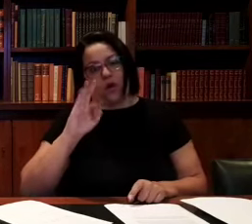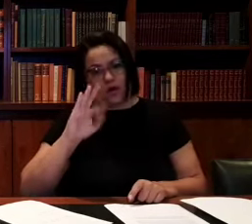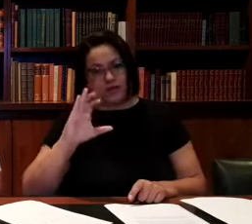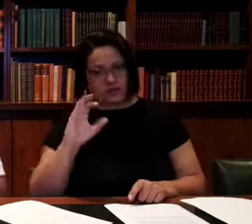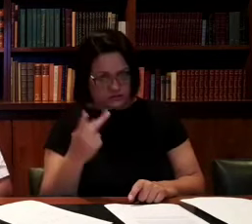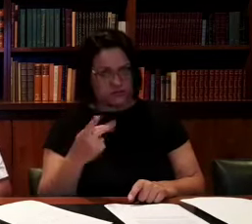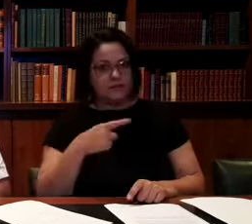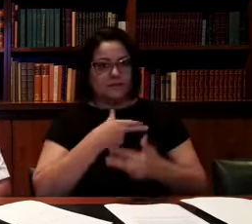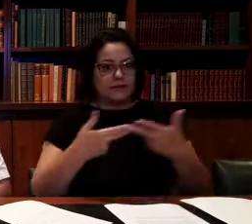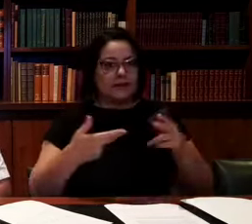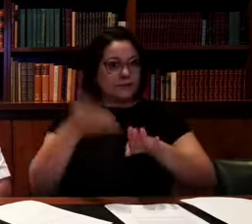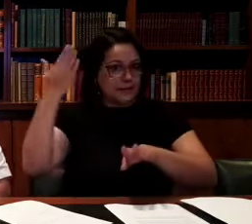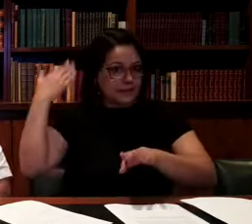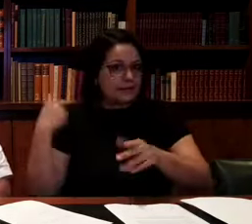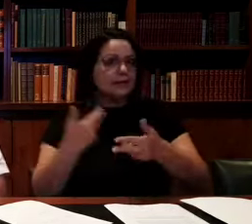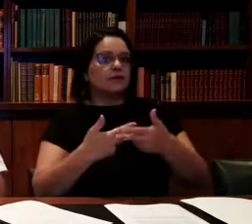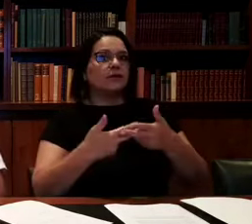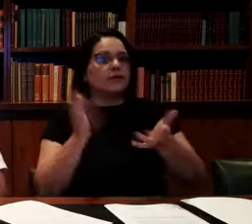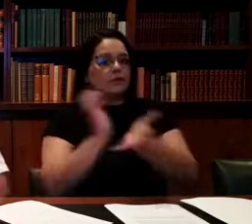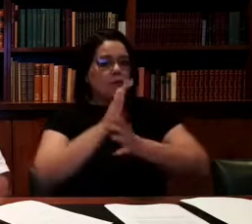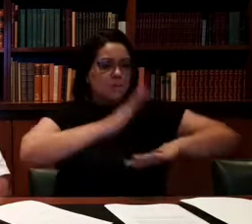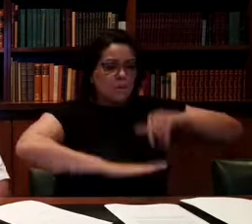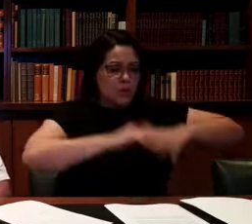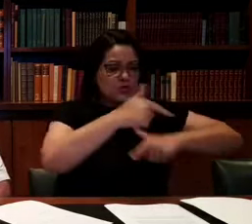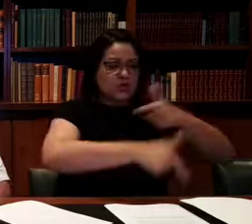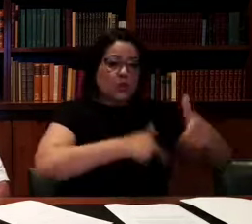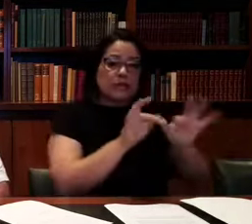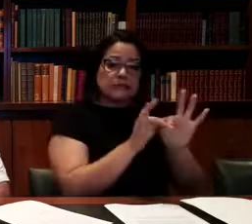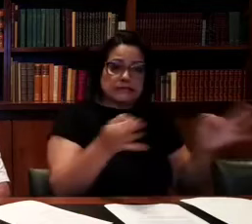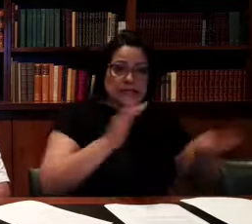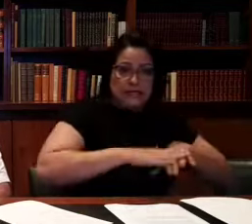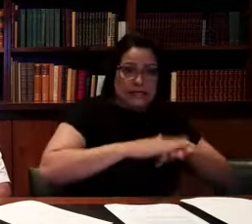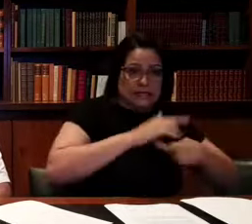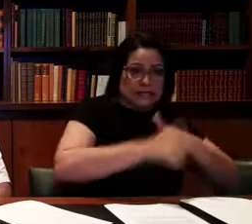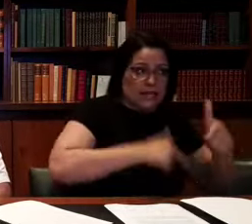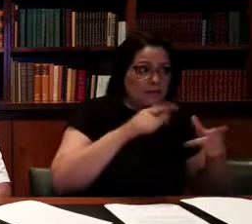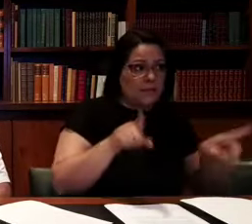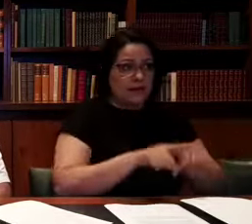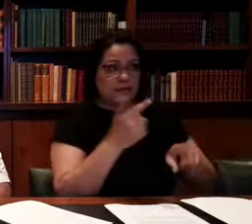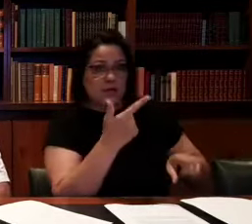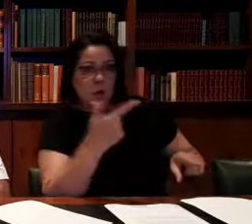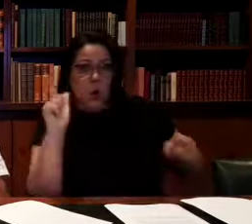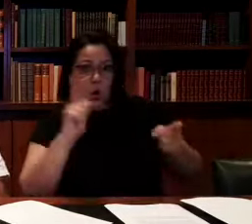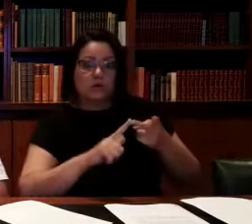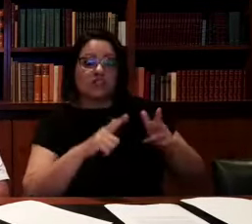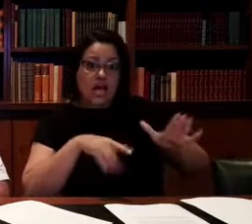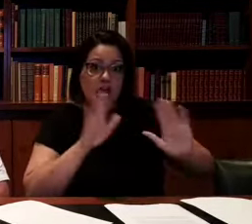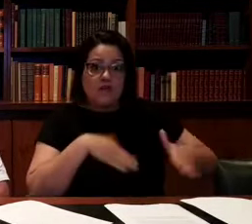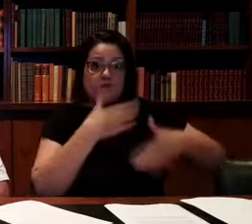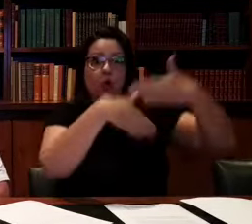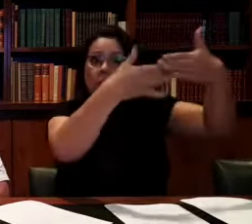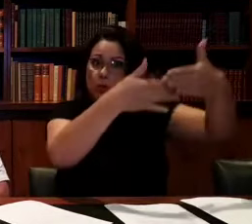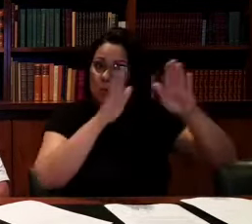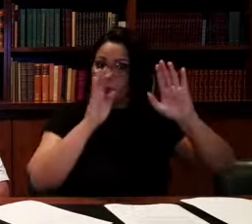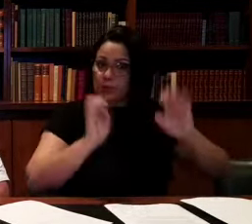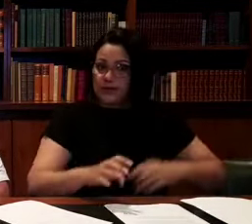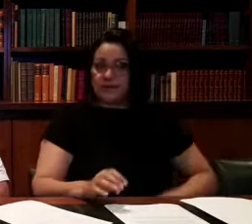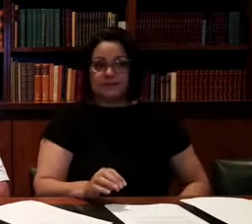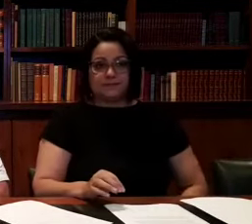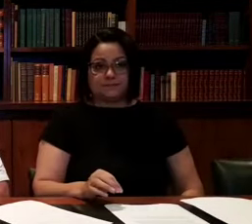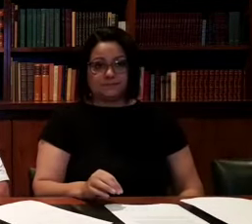artesanais até os industriais aguardavam aguardam a sensação a arte e temos evoluído aí presente